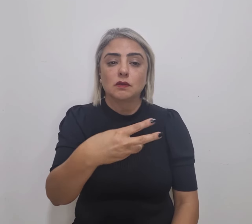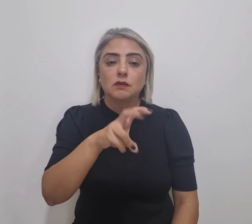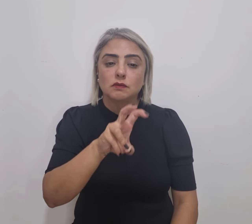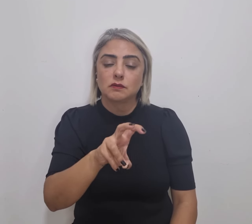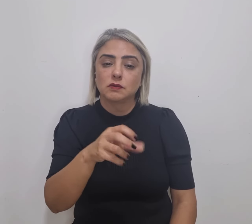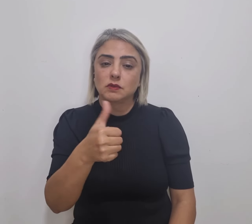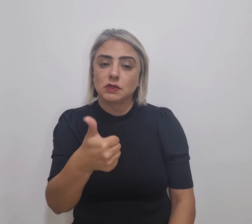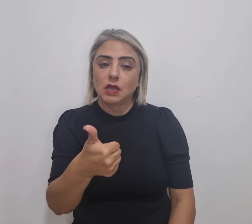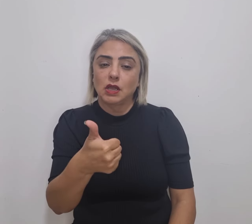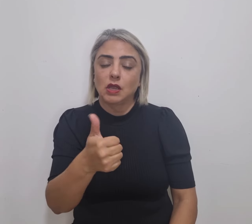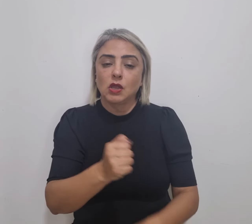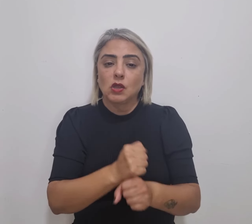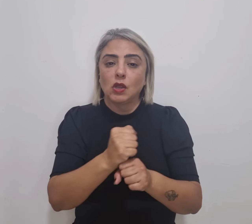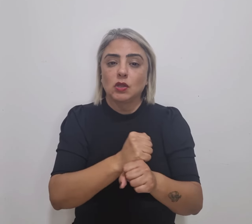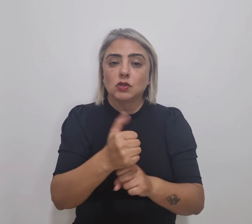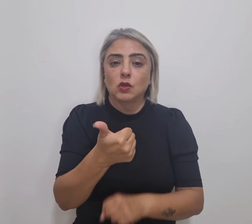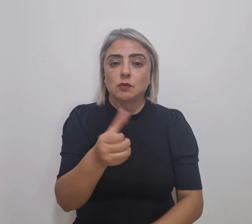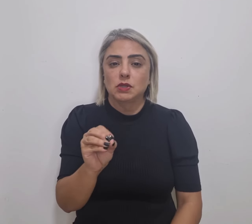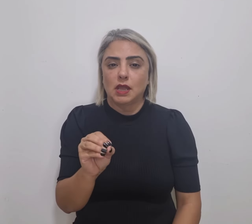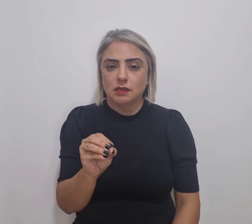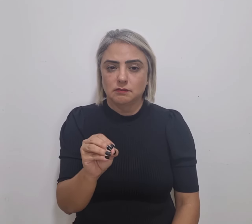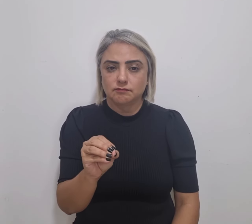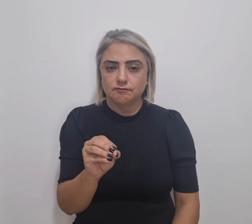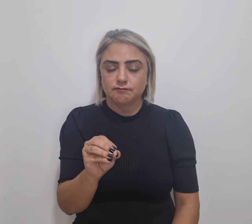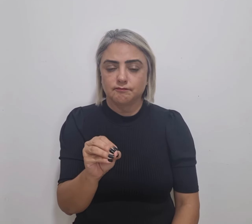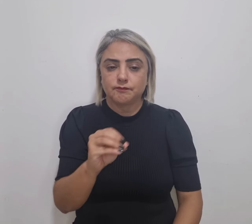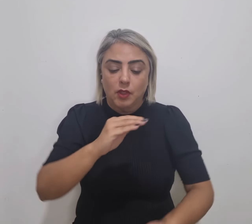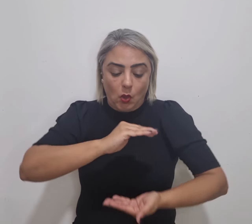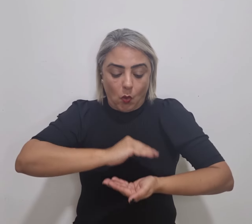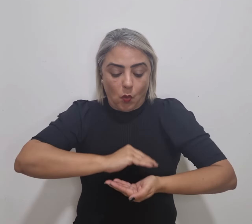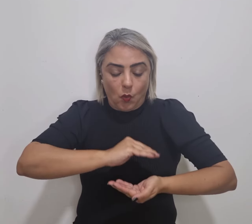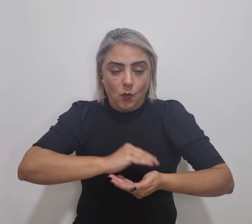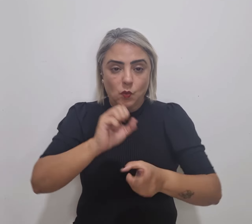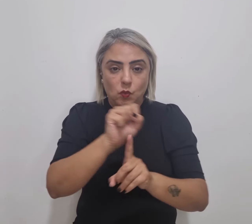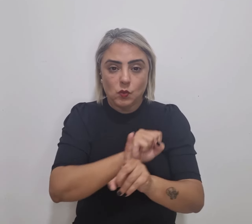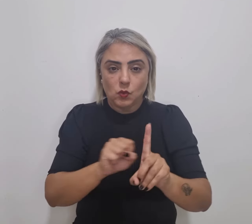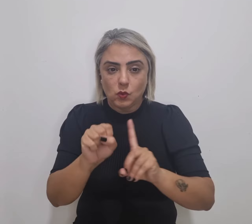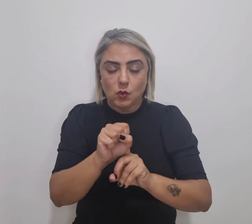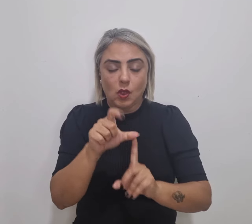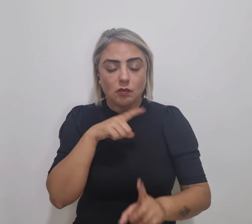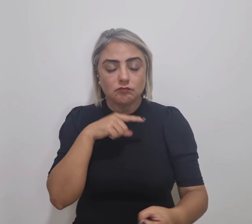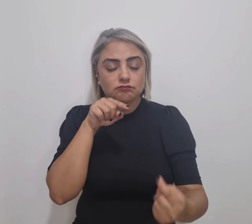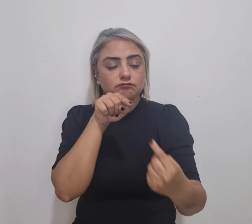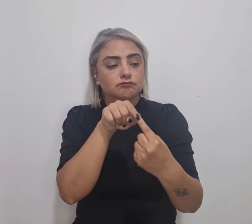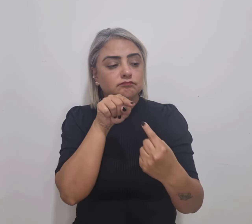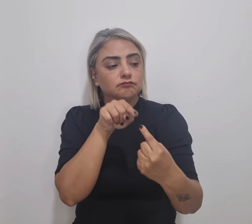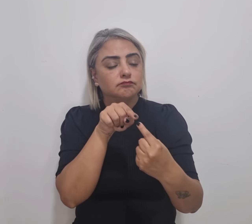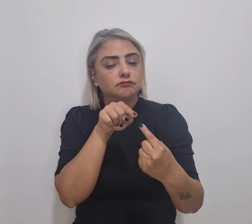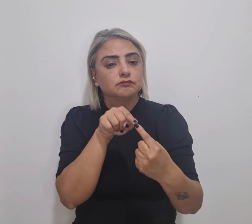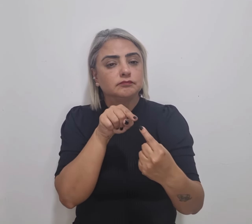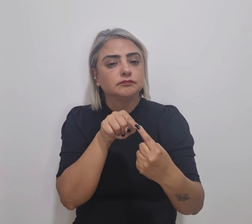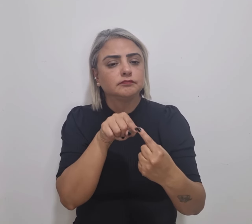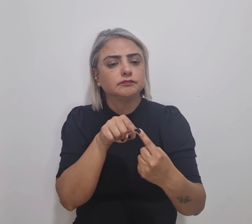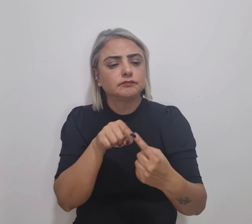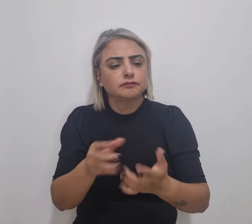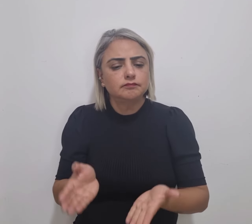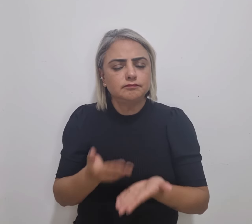12.351 de 2010. O Fundo Social tem por objetivos ser uma fonte de recursos